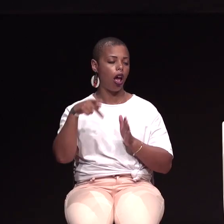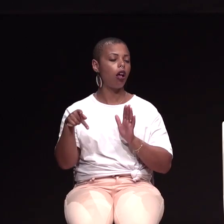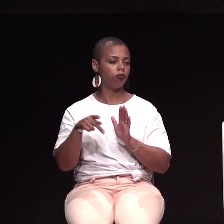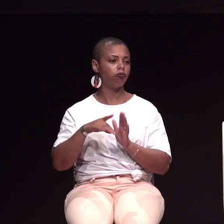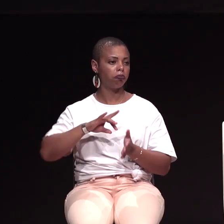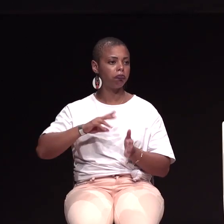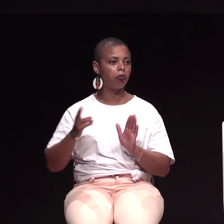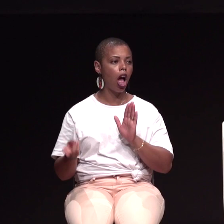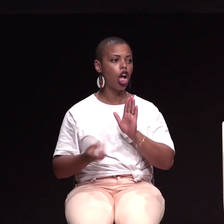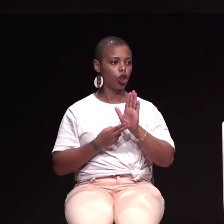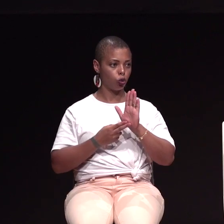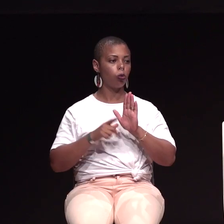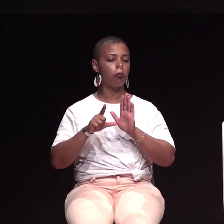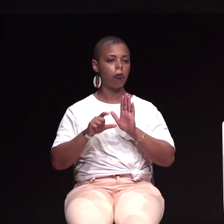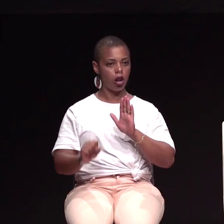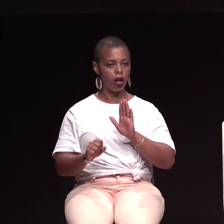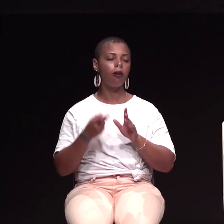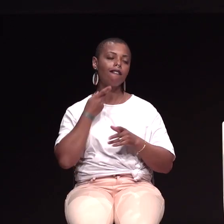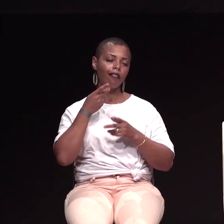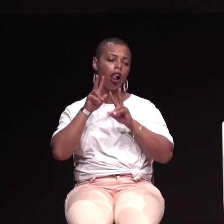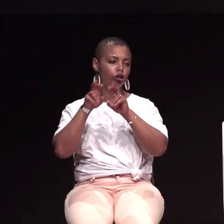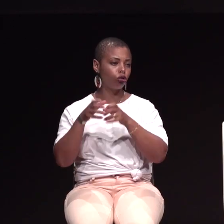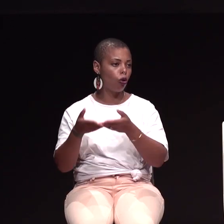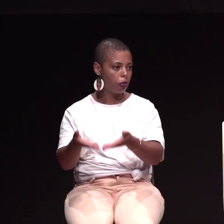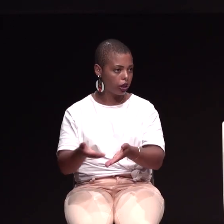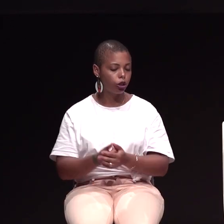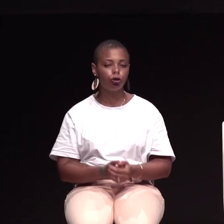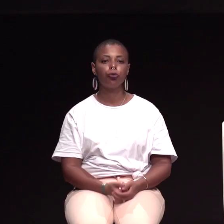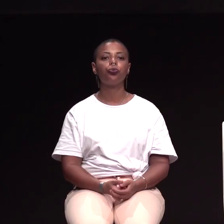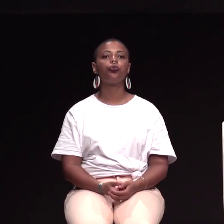sobre esses temas.